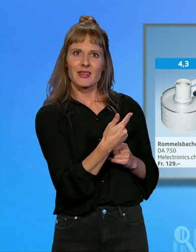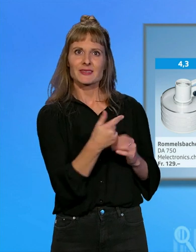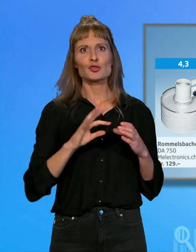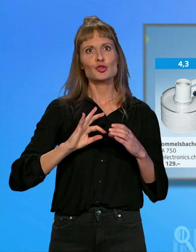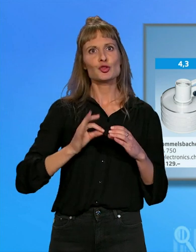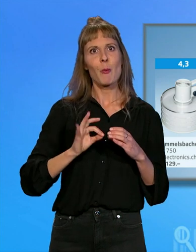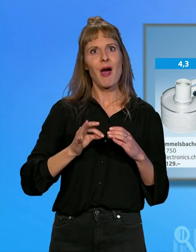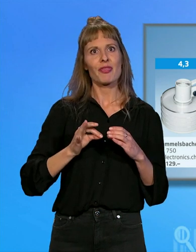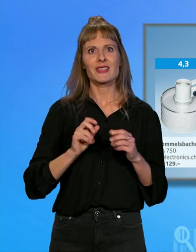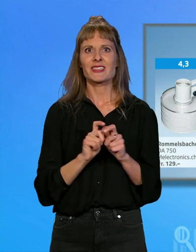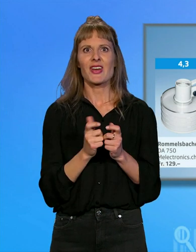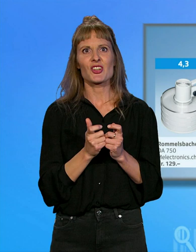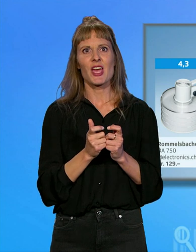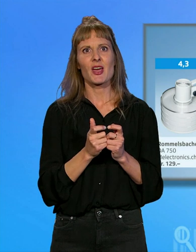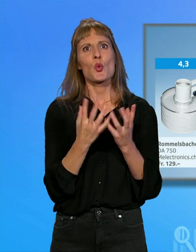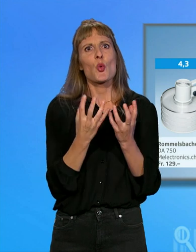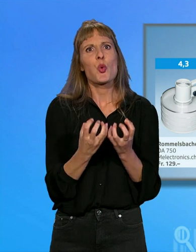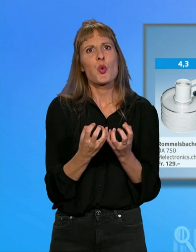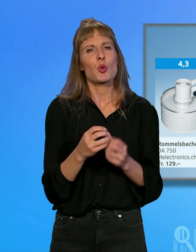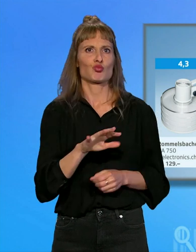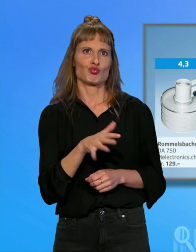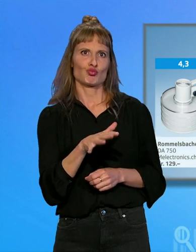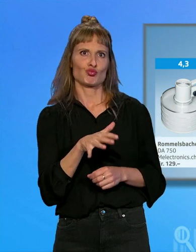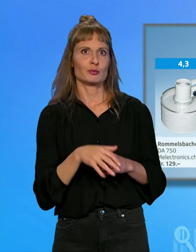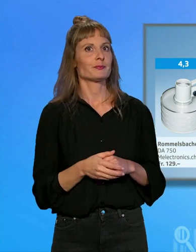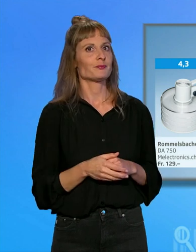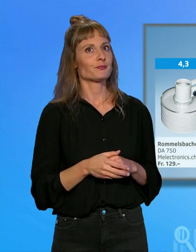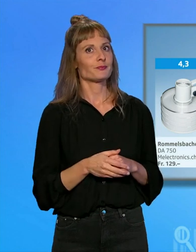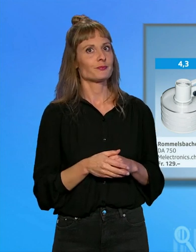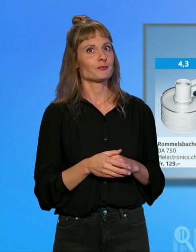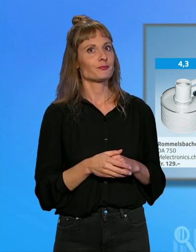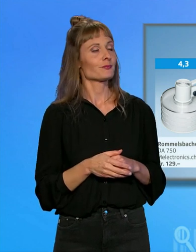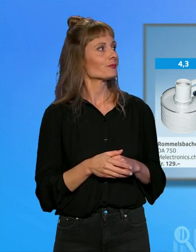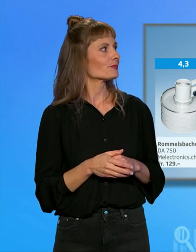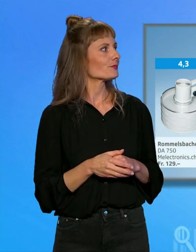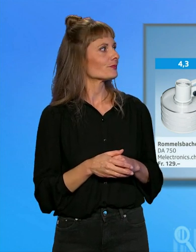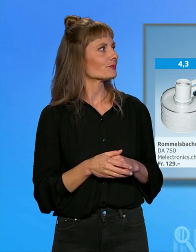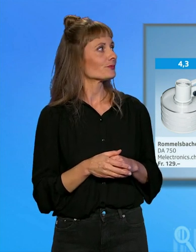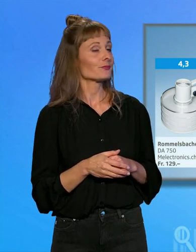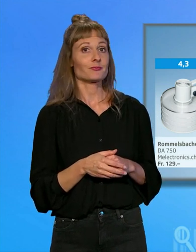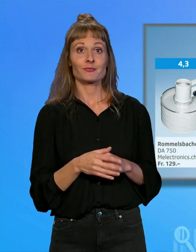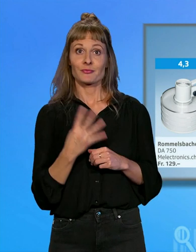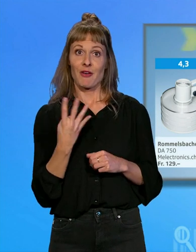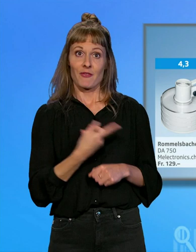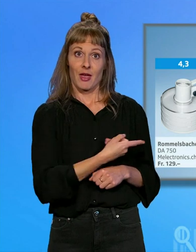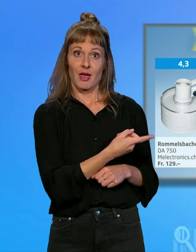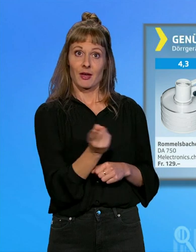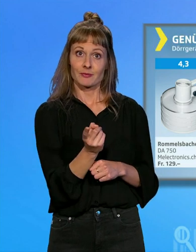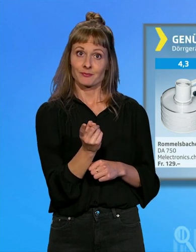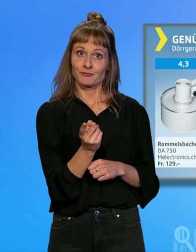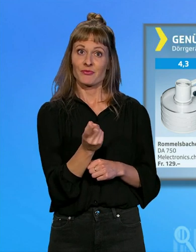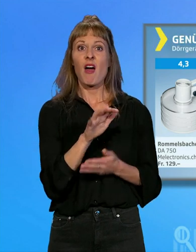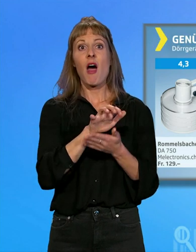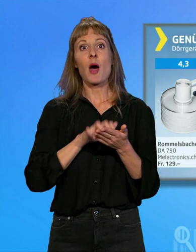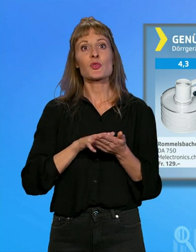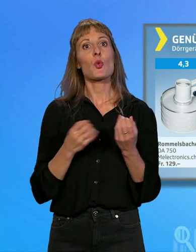Zwetschgen. Genügend auch für den elektronischen Dörrautomaten von Steber. Alle vier Dörrautomaten erhalten